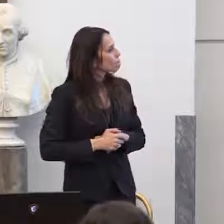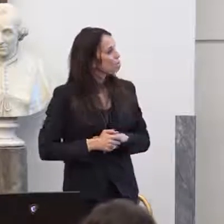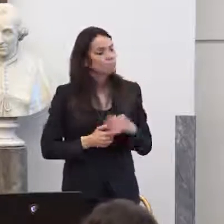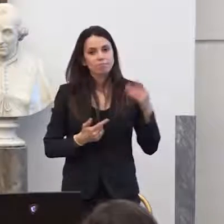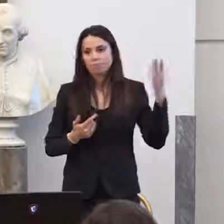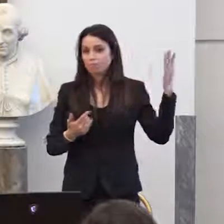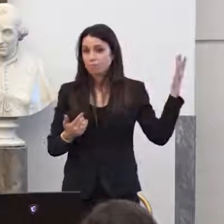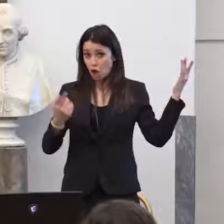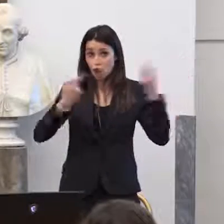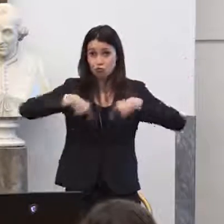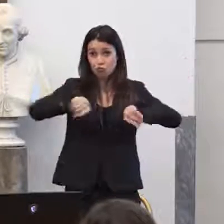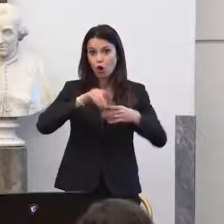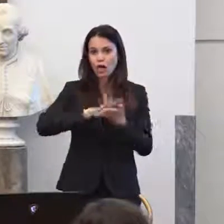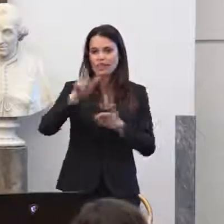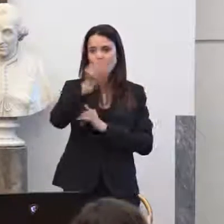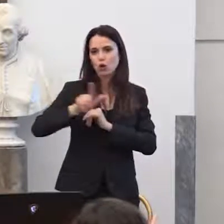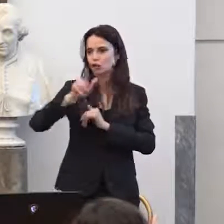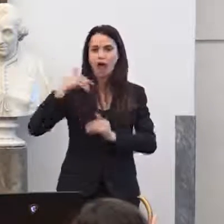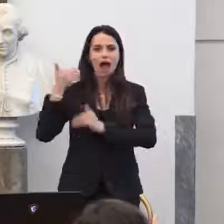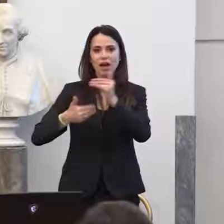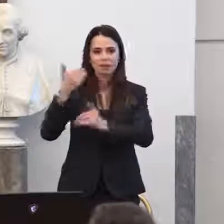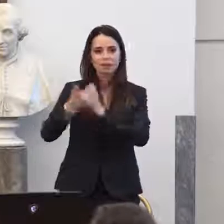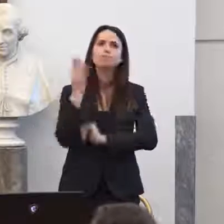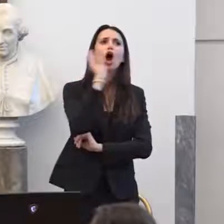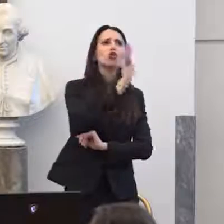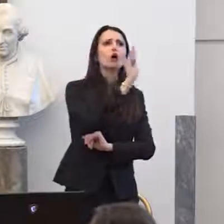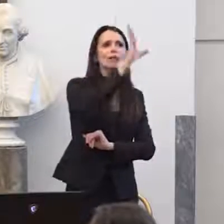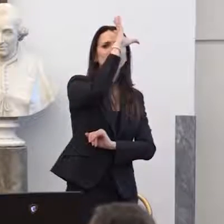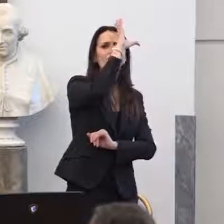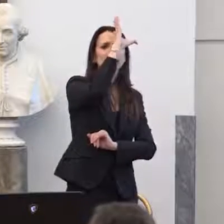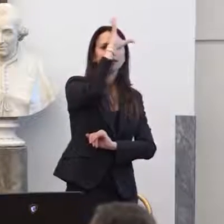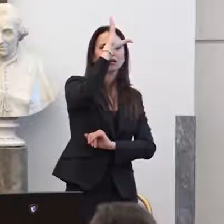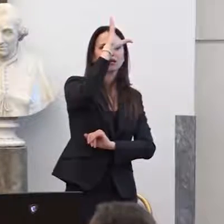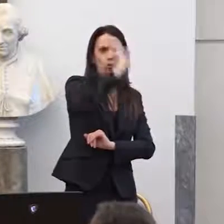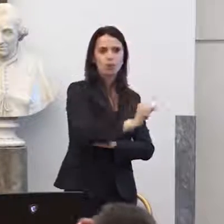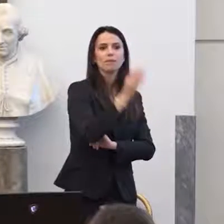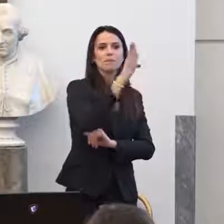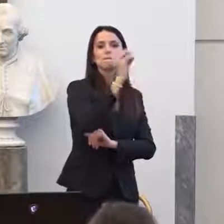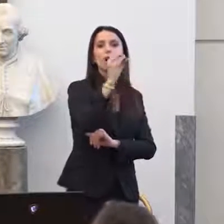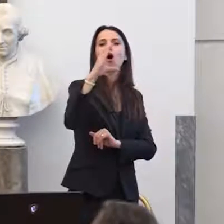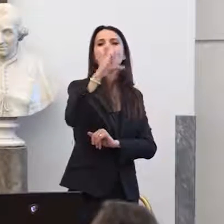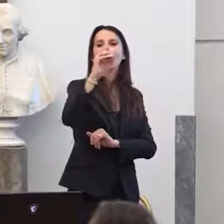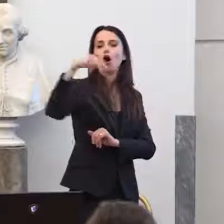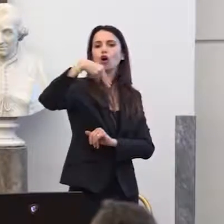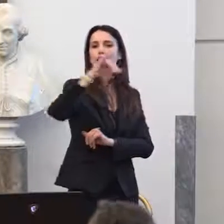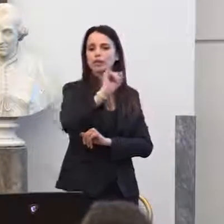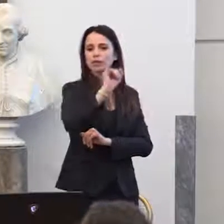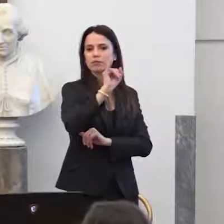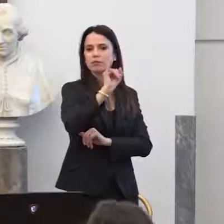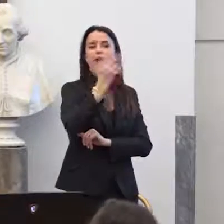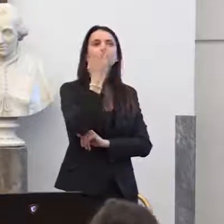Non ci siamo fermati qui. Abbiamo chiesto alla Bocconi, al Cergas Bocconi, di fare a quel punto anche un'indagine per